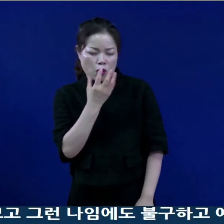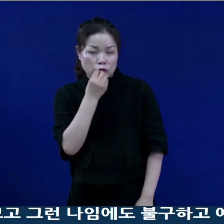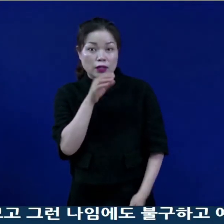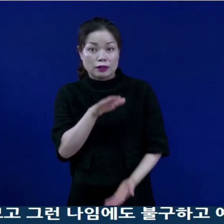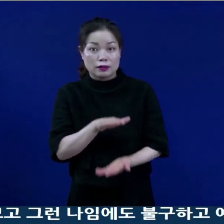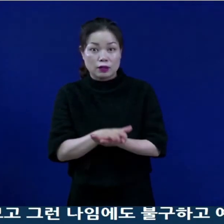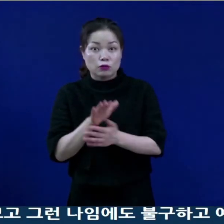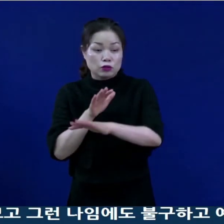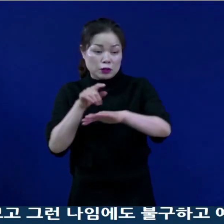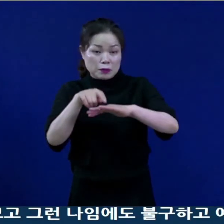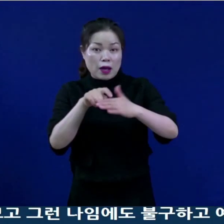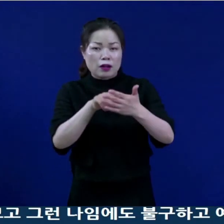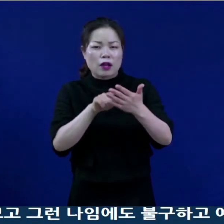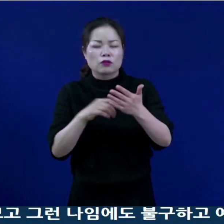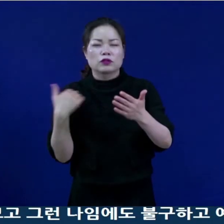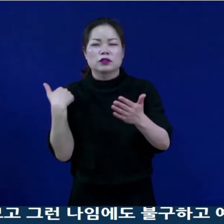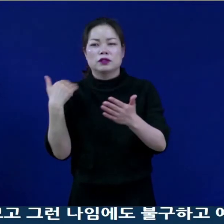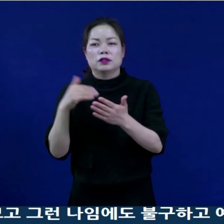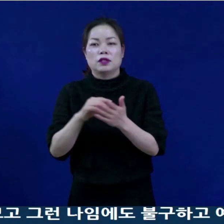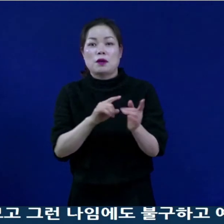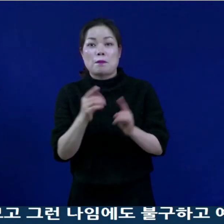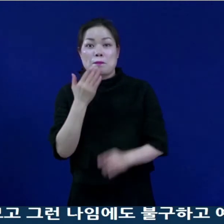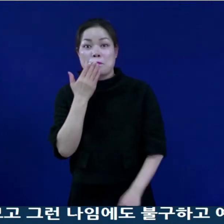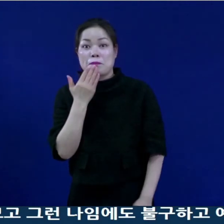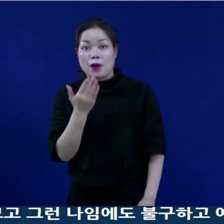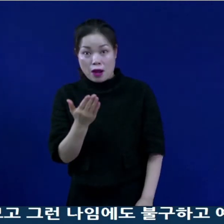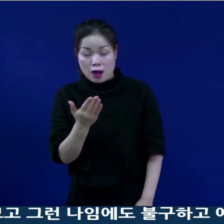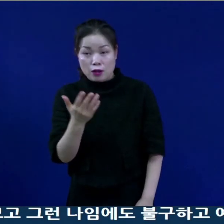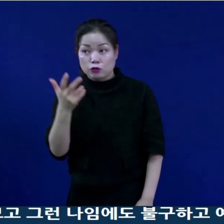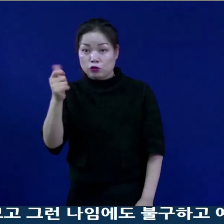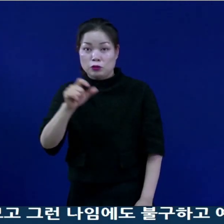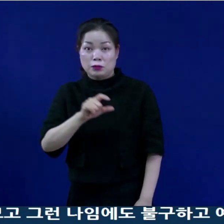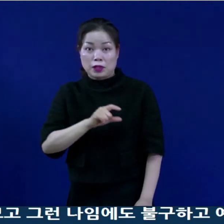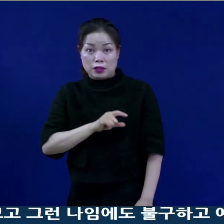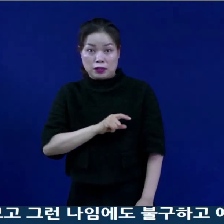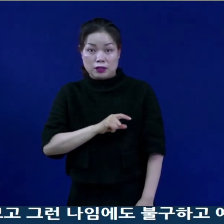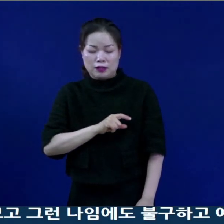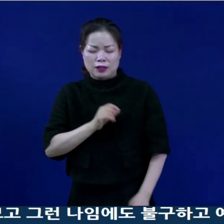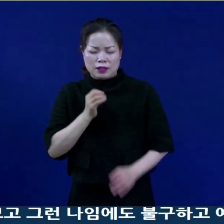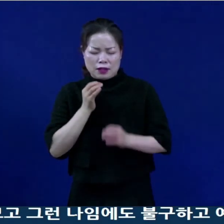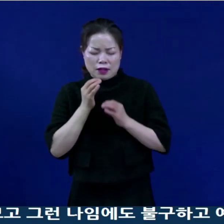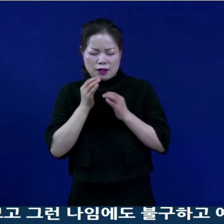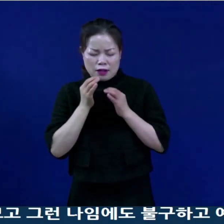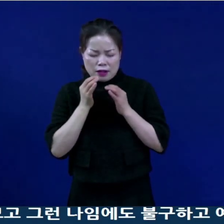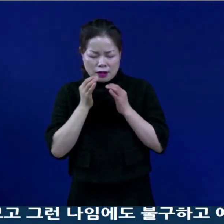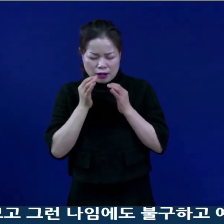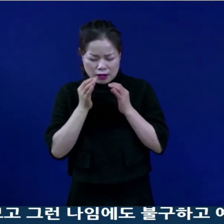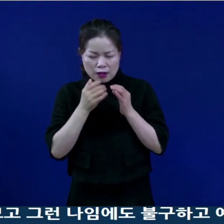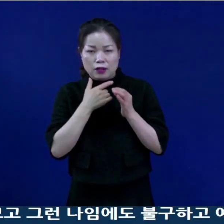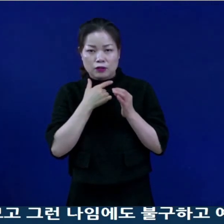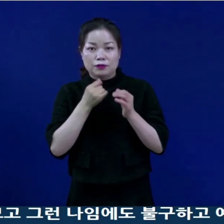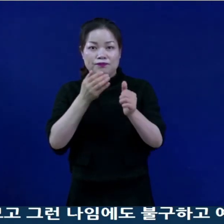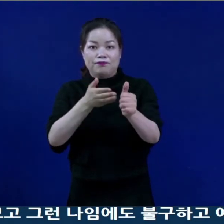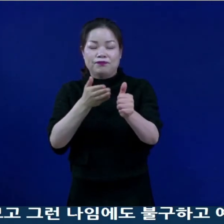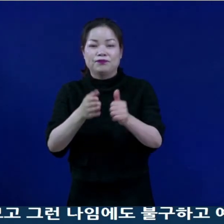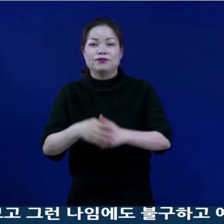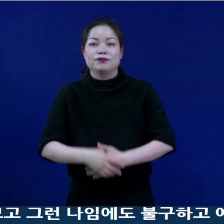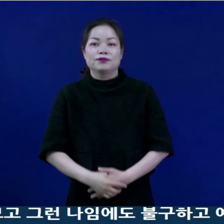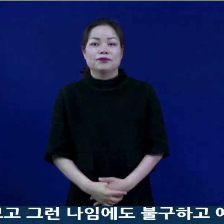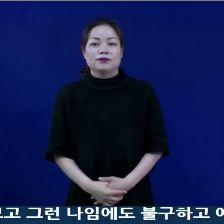열망이 우리 마음 가운데 회복되어질 수 있기를 주님의 이름으로 간절히 축원합니다.